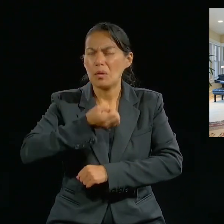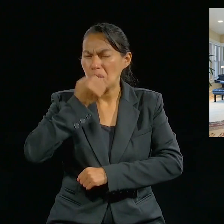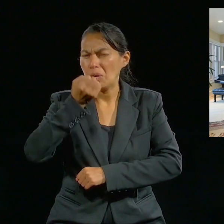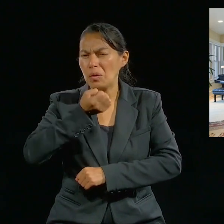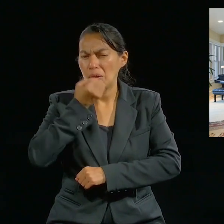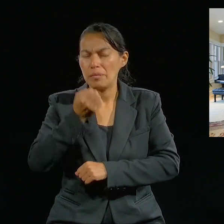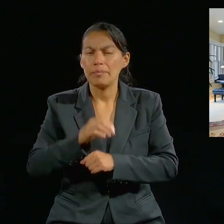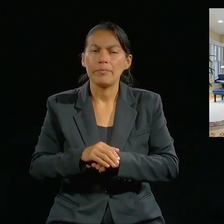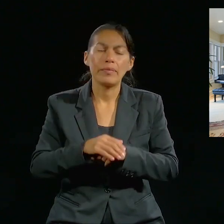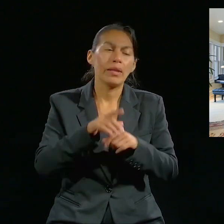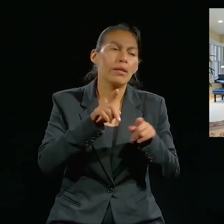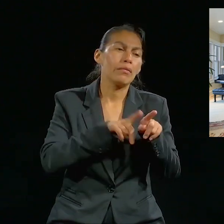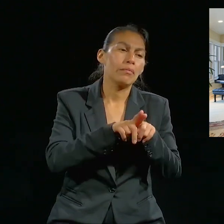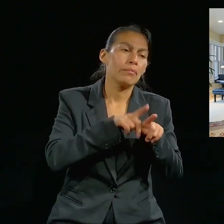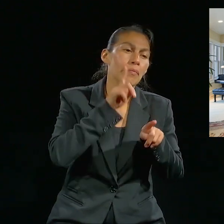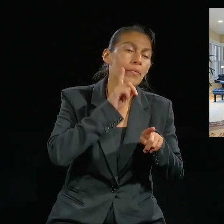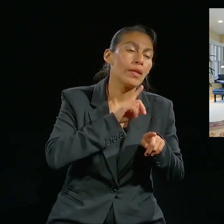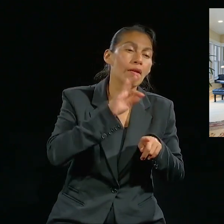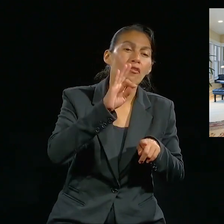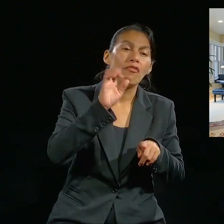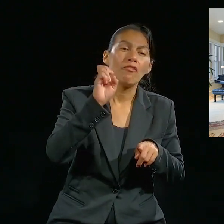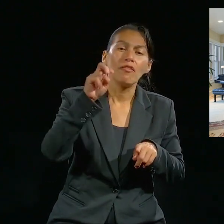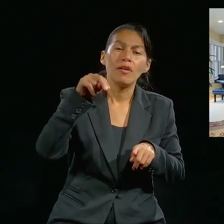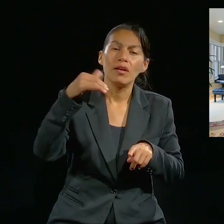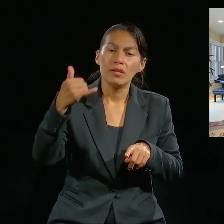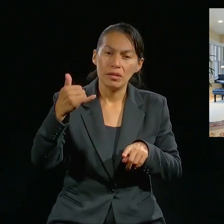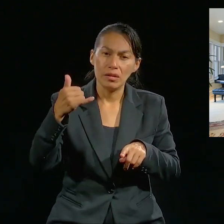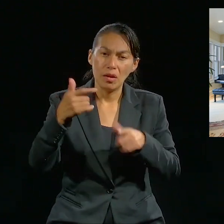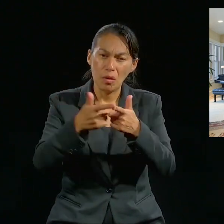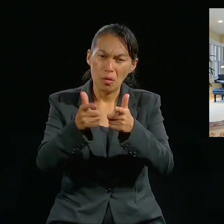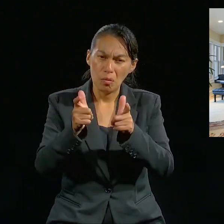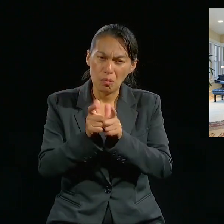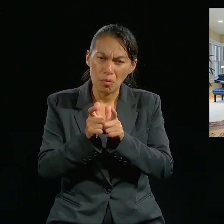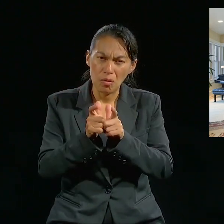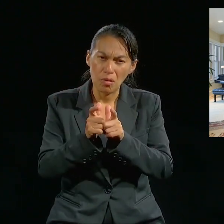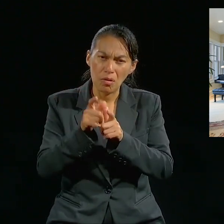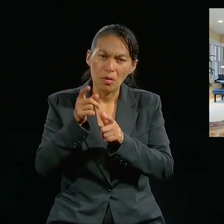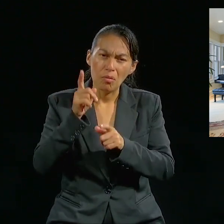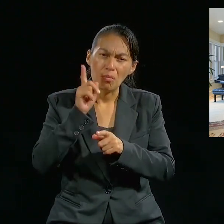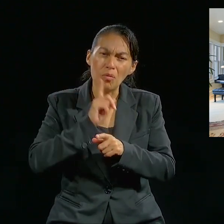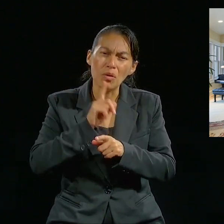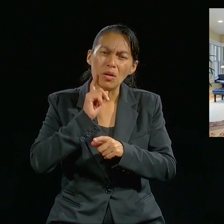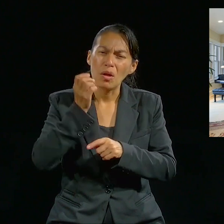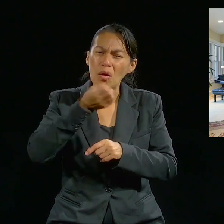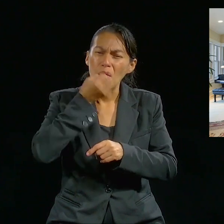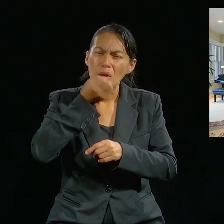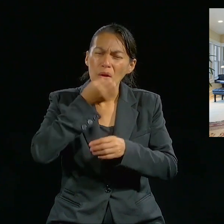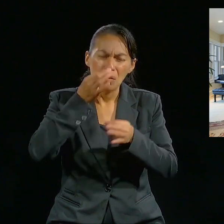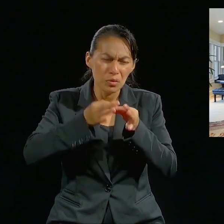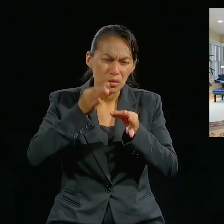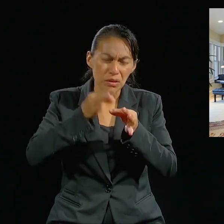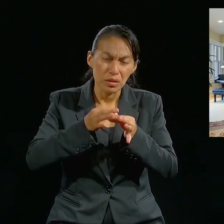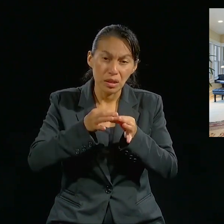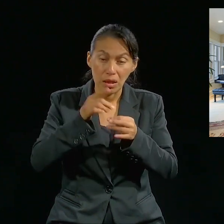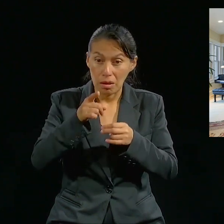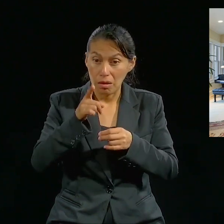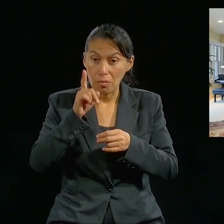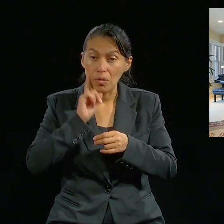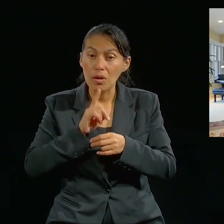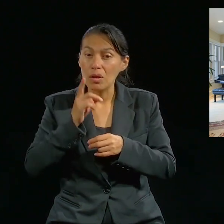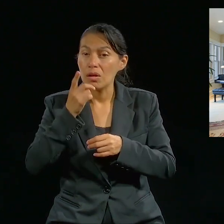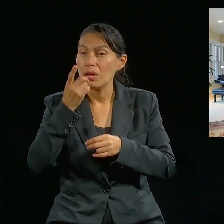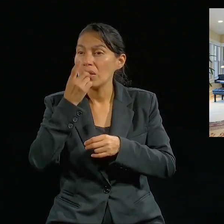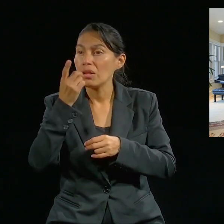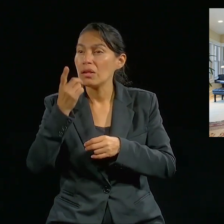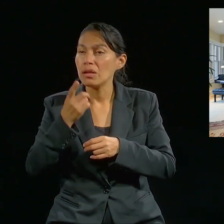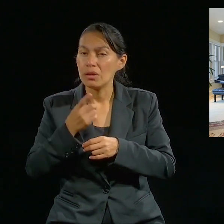Fanny, quien dirige el grupo de guerreras de oración, en la reunión que habíamos tenido, dijo, Dios nos va a responder